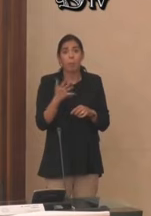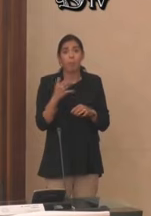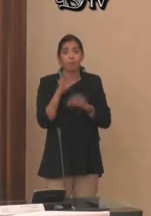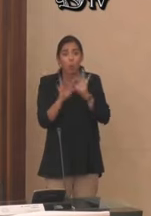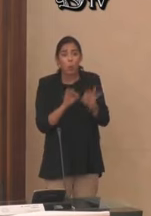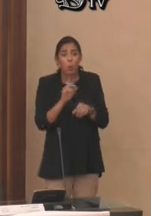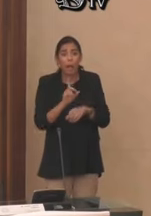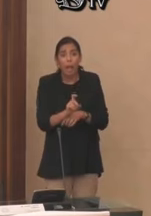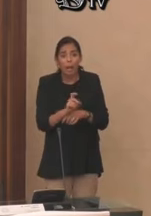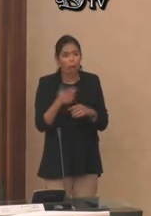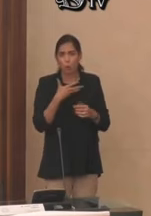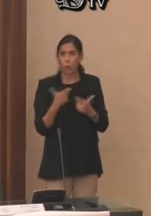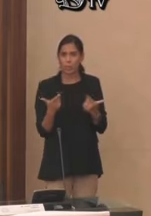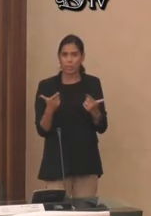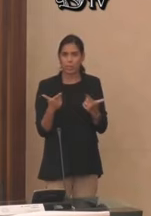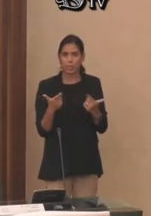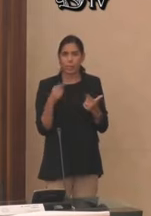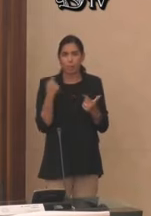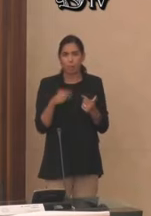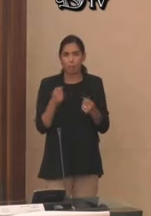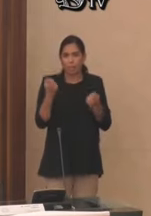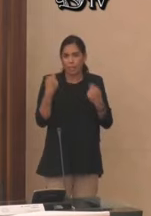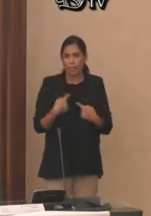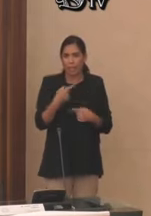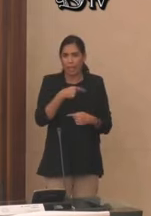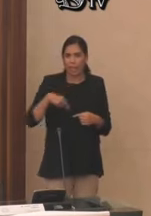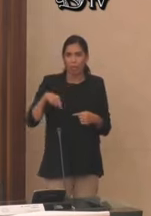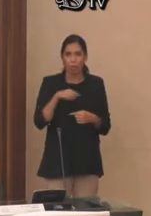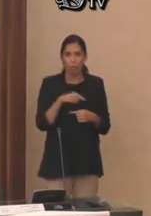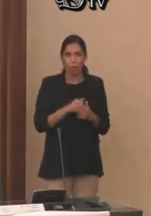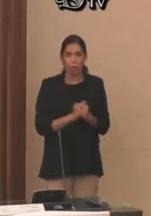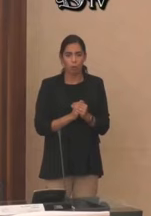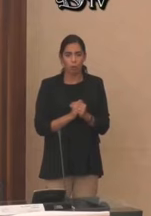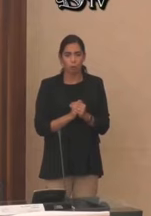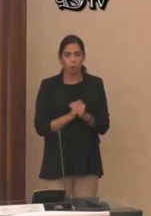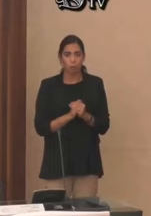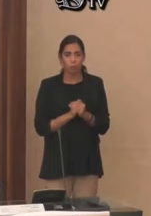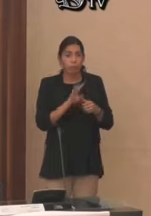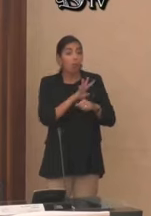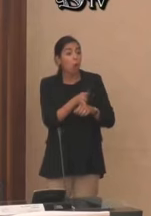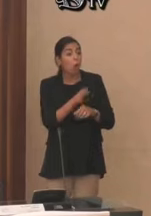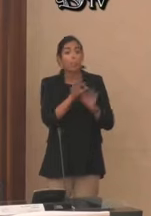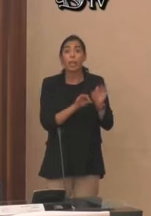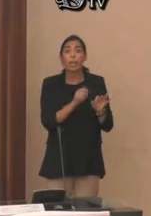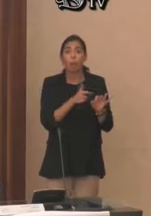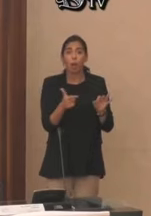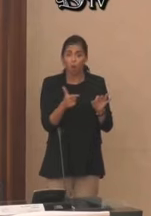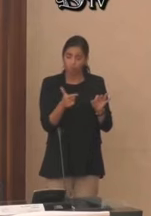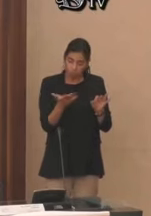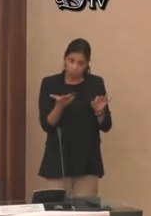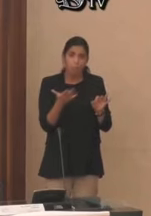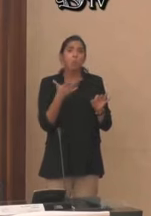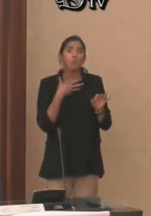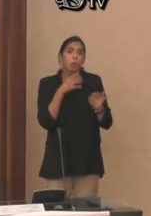con le parole, cioè non esiste. Uno dice la Covid non ha terapia, ma ha un insieme di